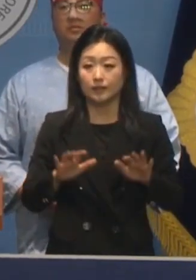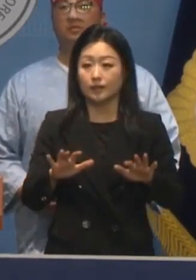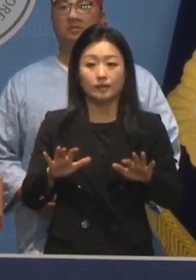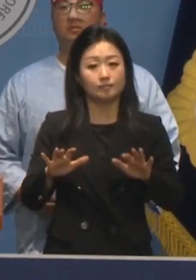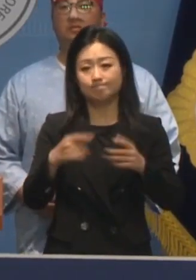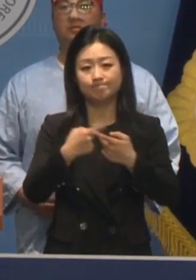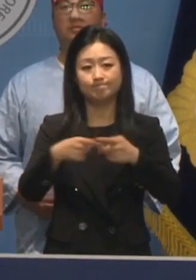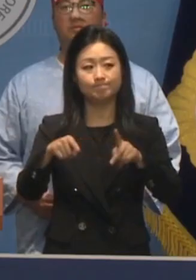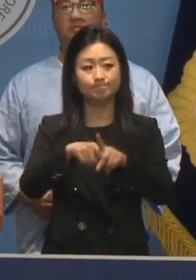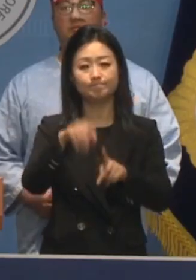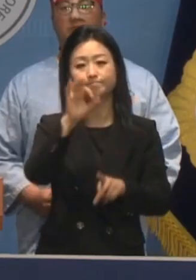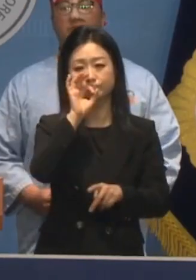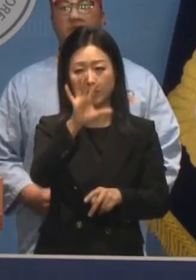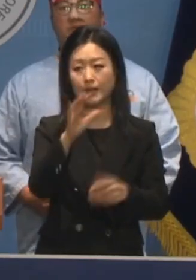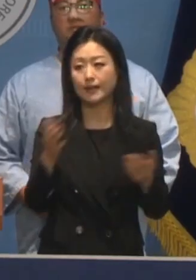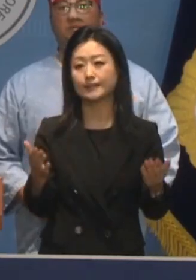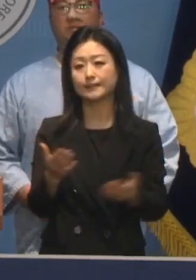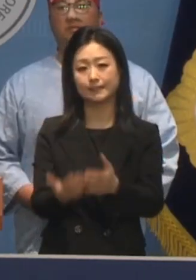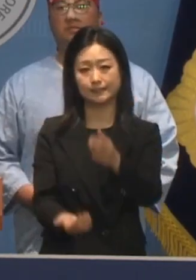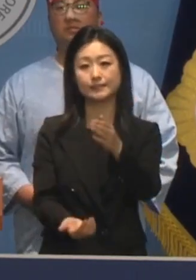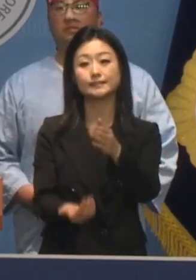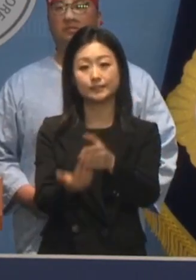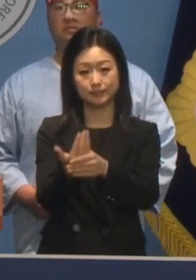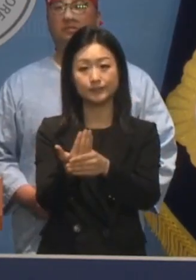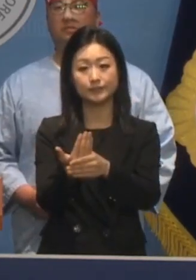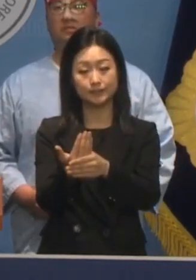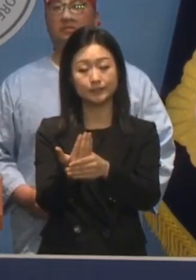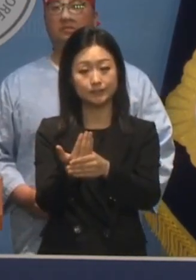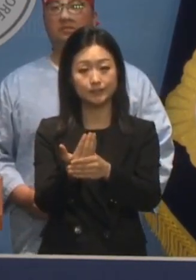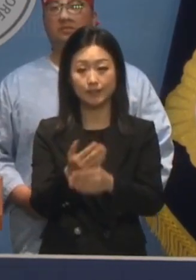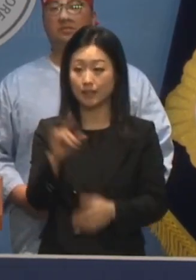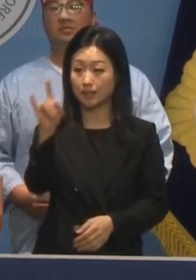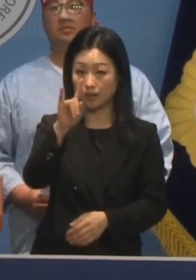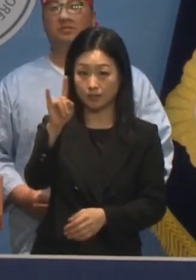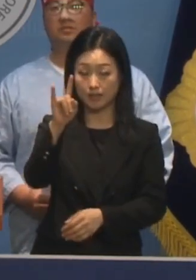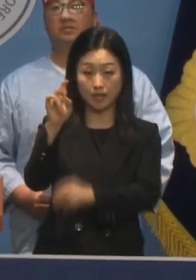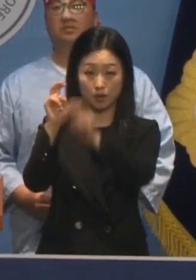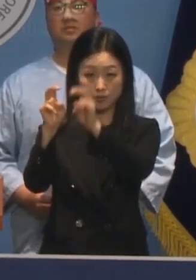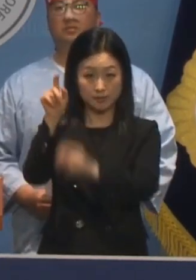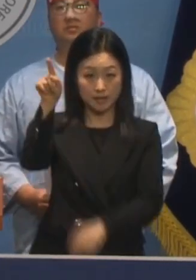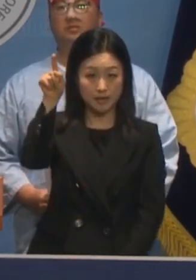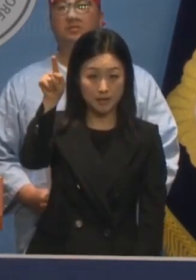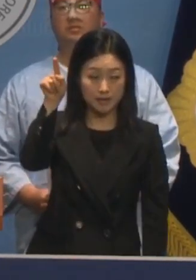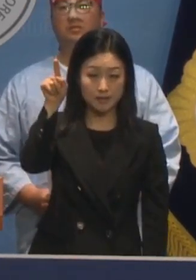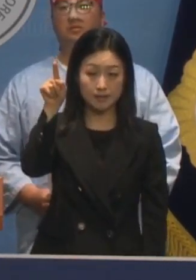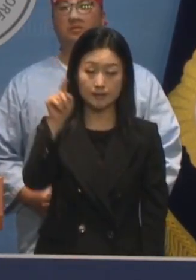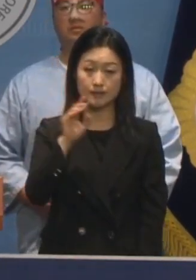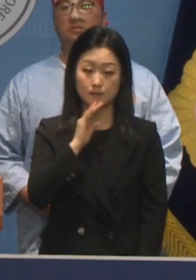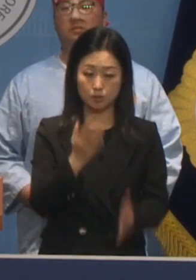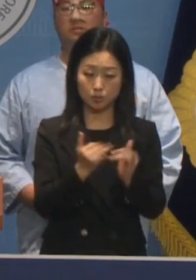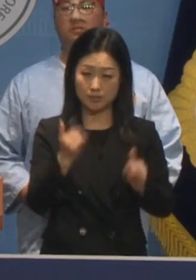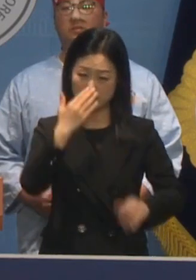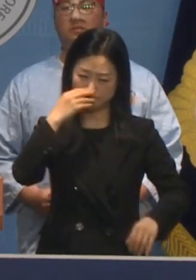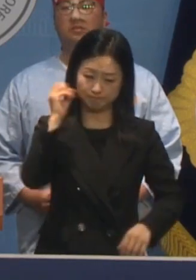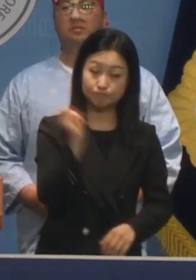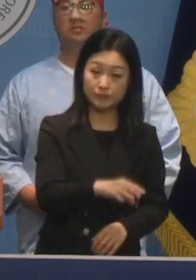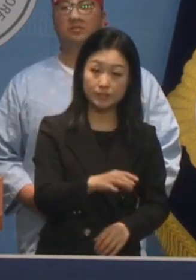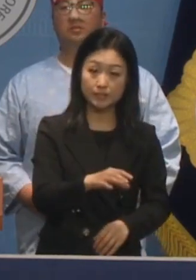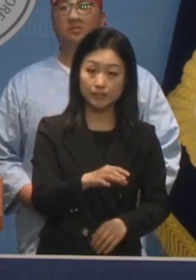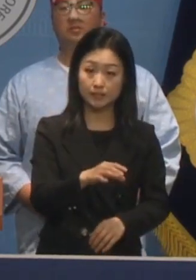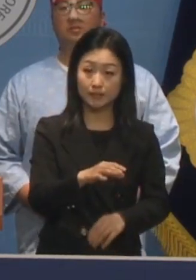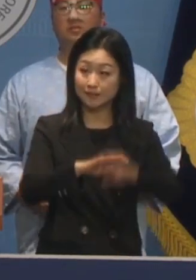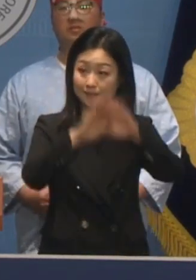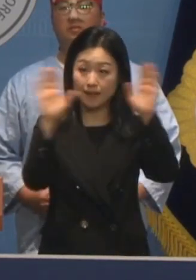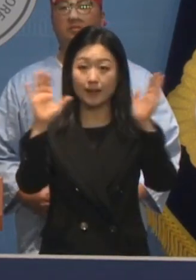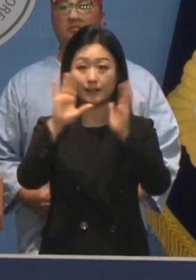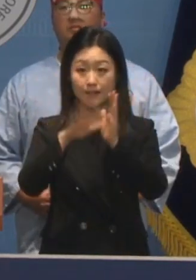수 없는 일이 일어났습니다. 현대중공업 사측이 얼마나 노동자를 무시하고 얕잡아 봤으면